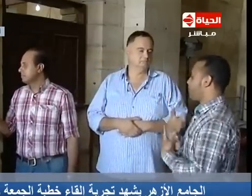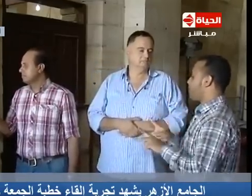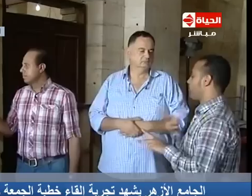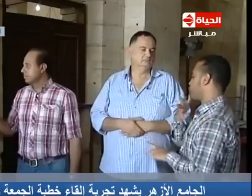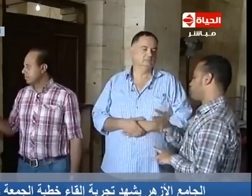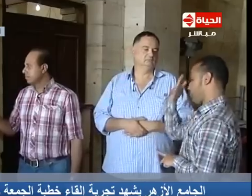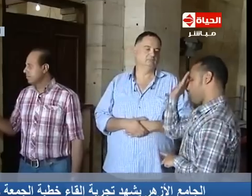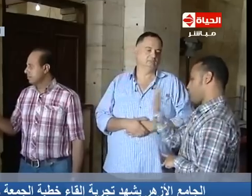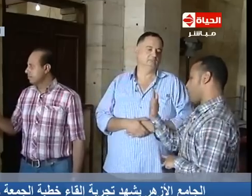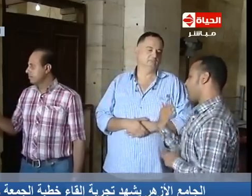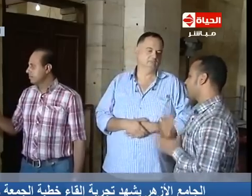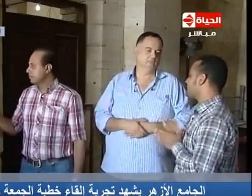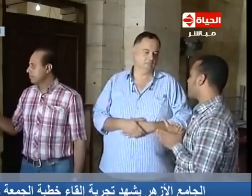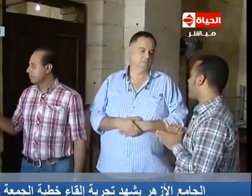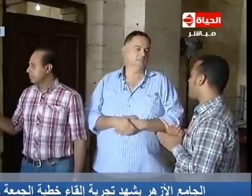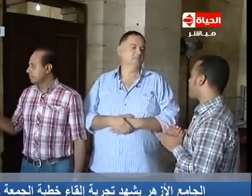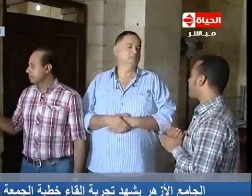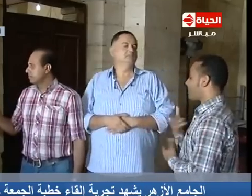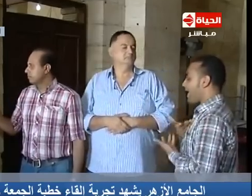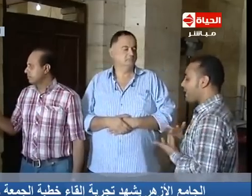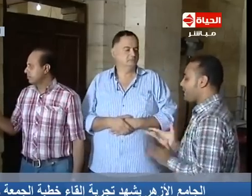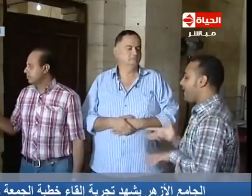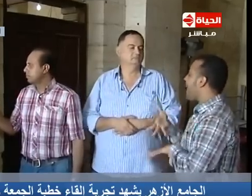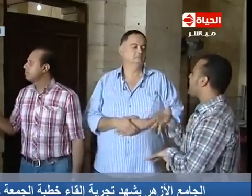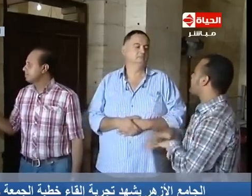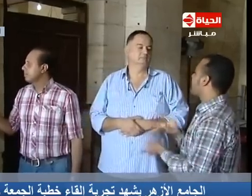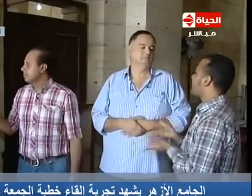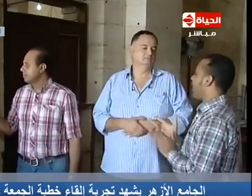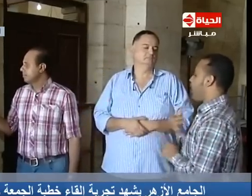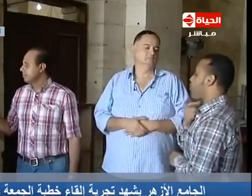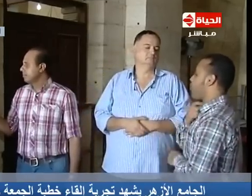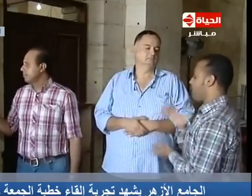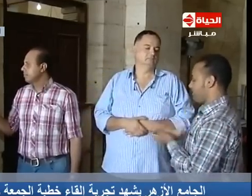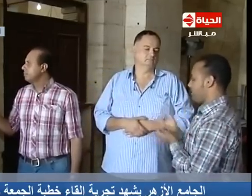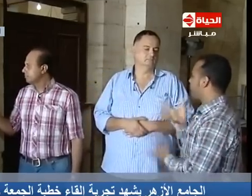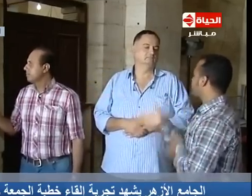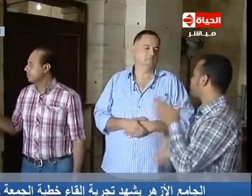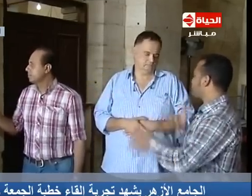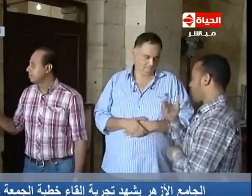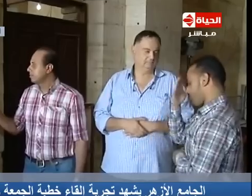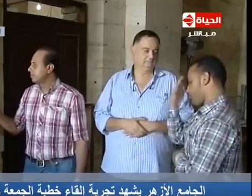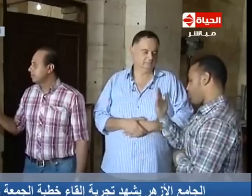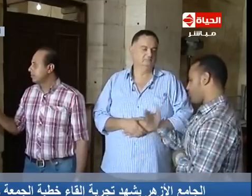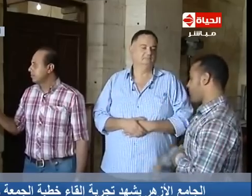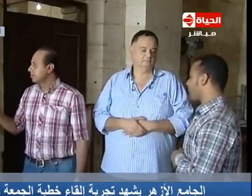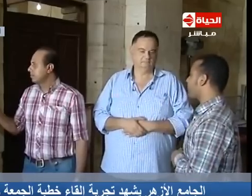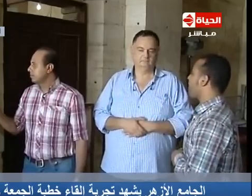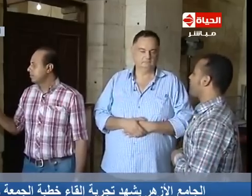الإعاقات السمعية داخل المجلس بإتاحة خطبة الجمعة بلغة الإشارة داخل الجامع الأزهر. وإحنا الحقيقة كمجلس بنعتبر أن دي